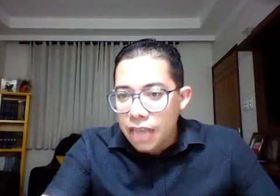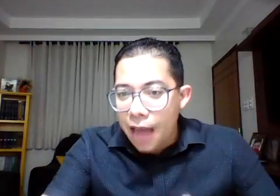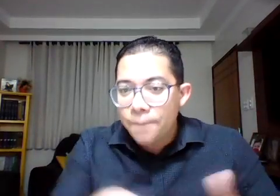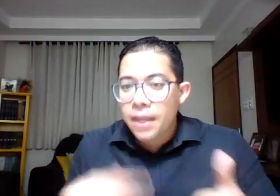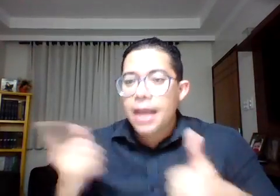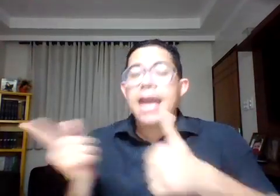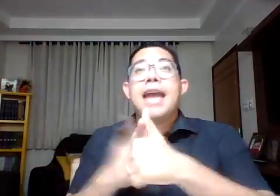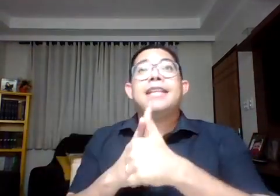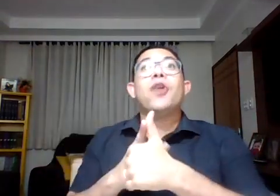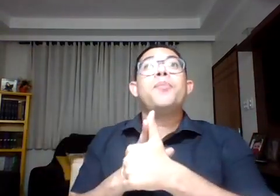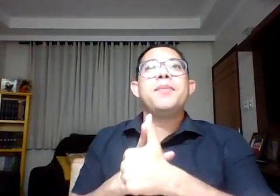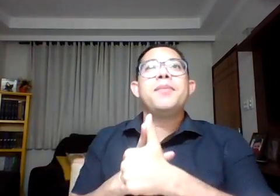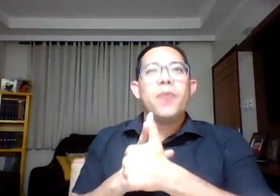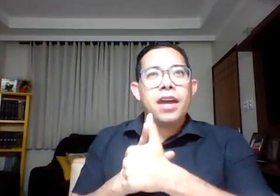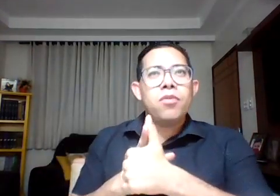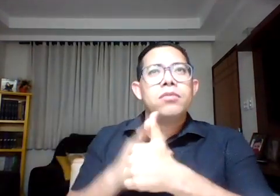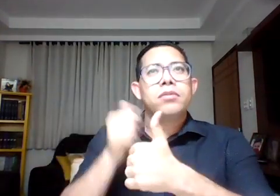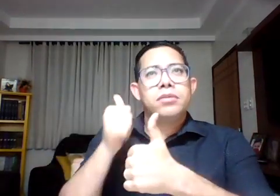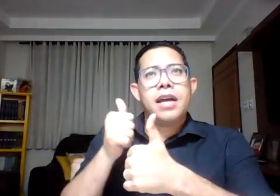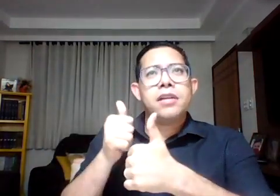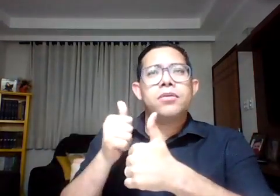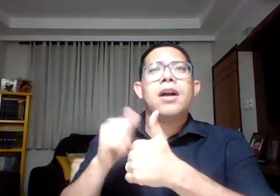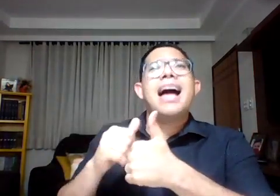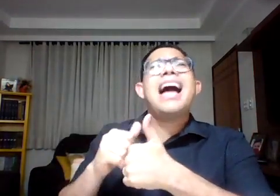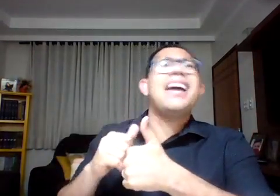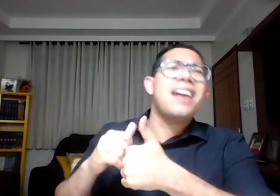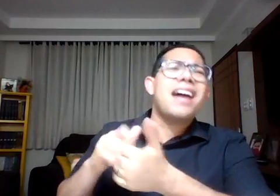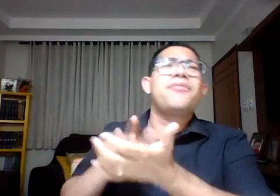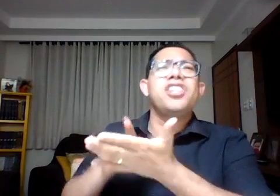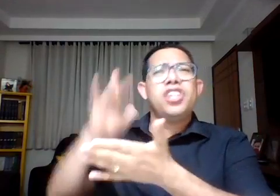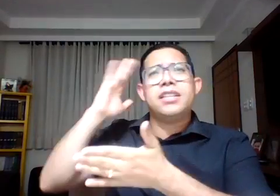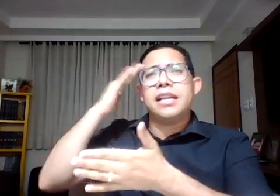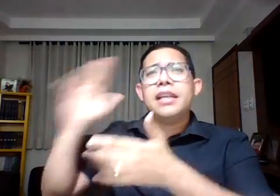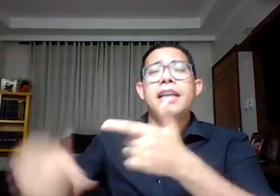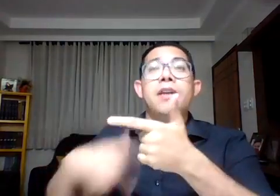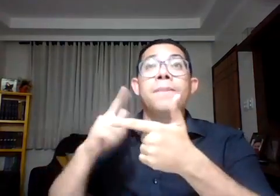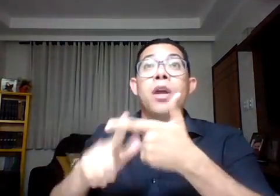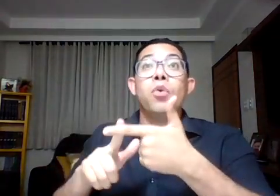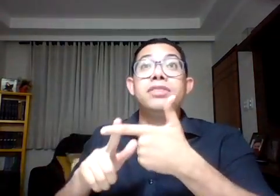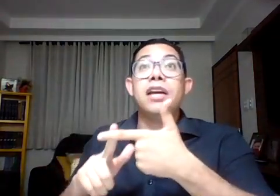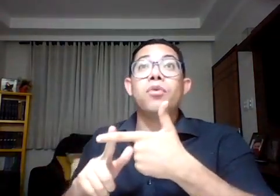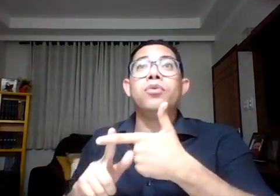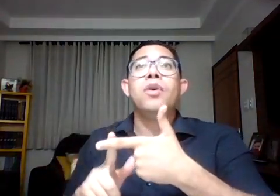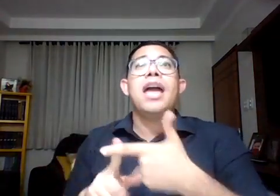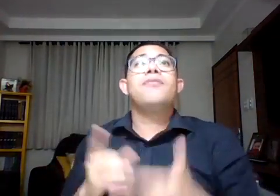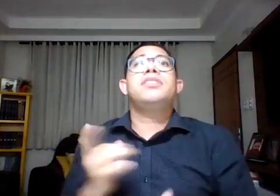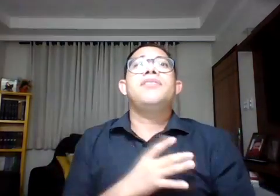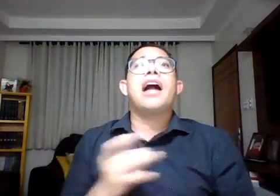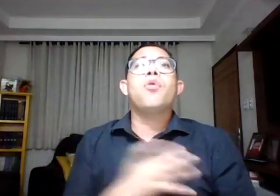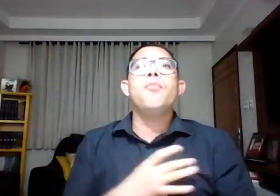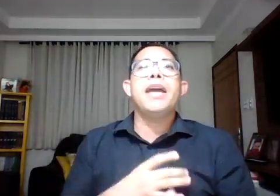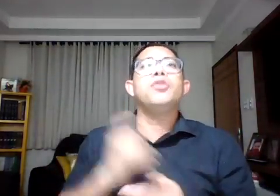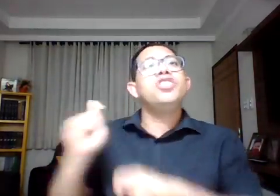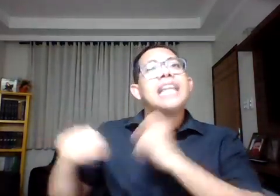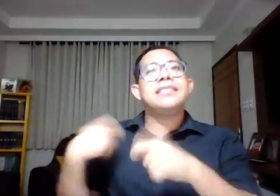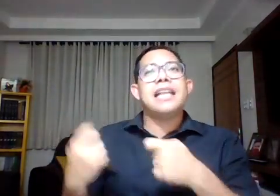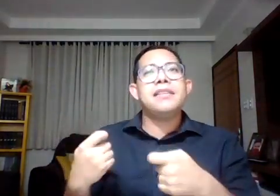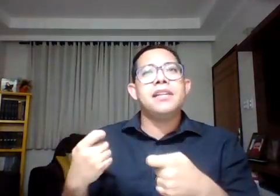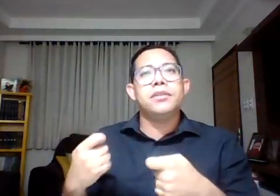lá. Então o primeiro erro, certo? Fingir que está entendendo. O segundo é você ficar com medo de estar sinalizando.